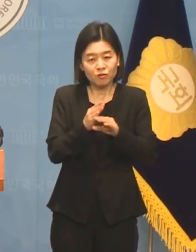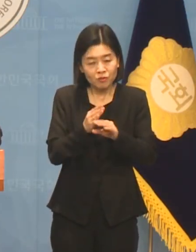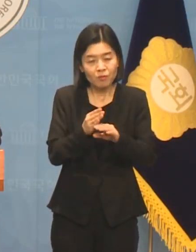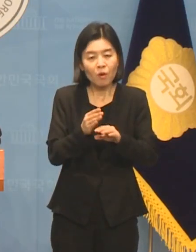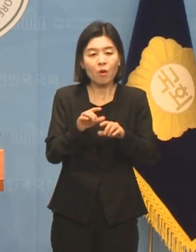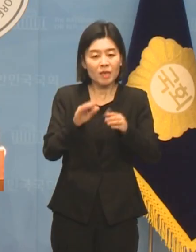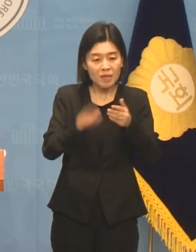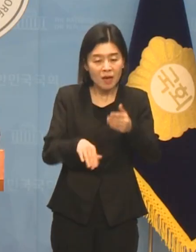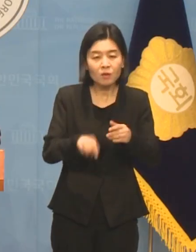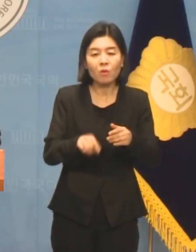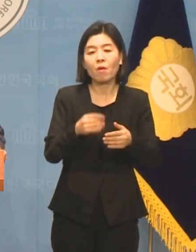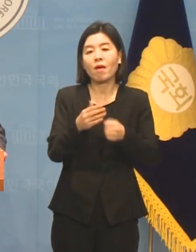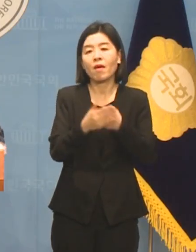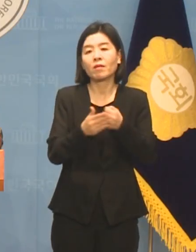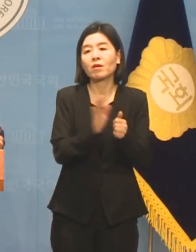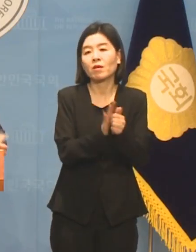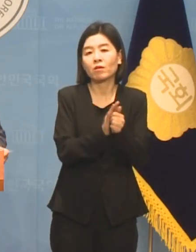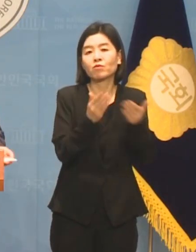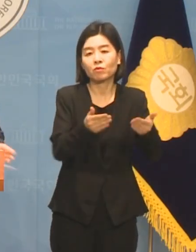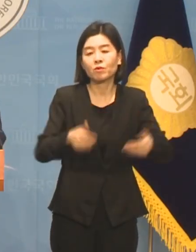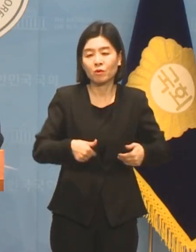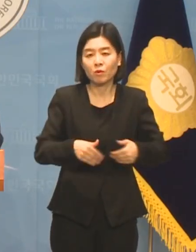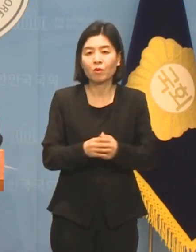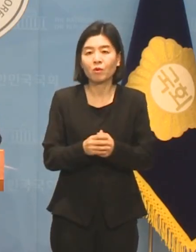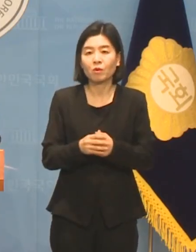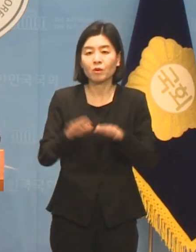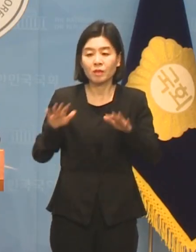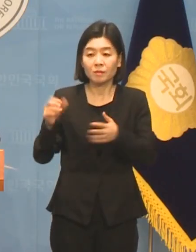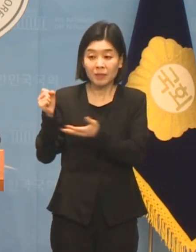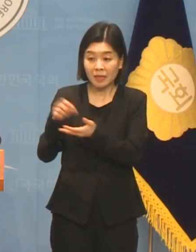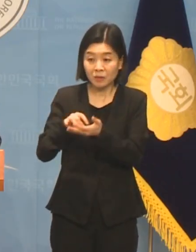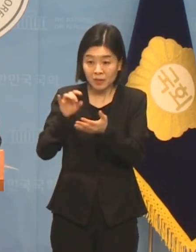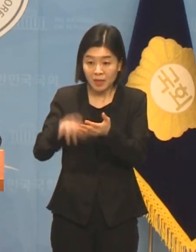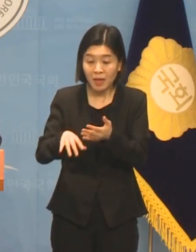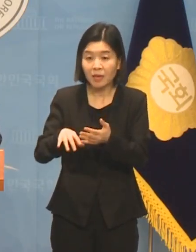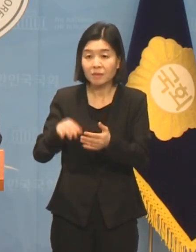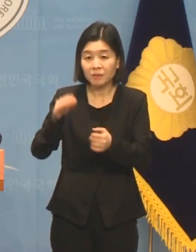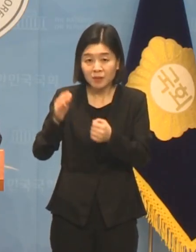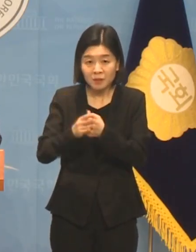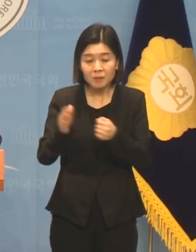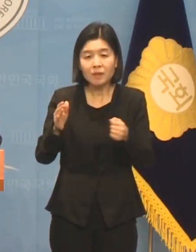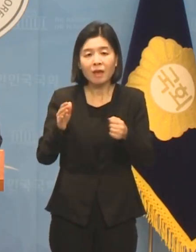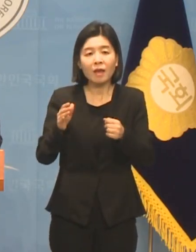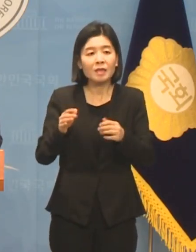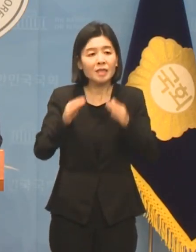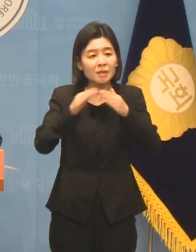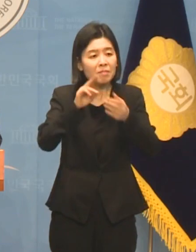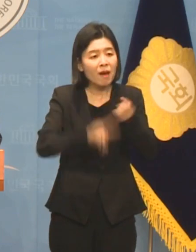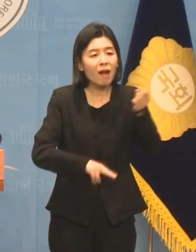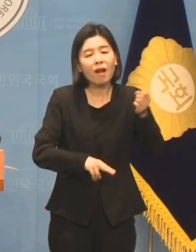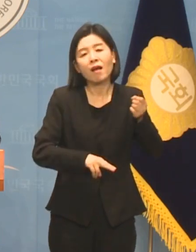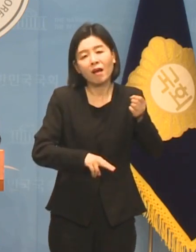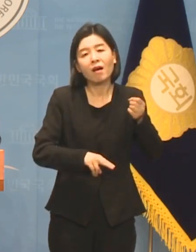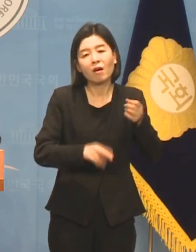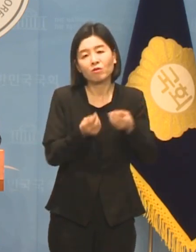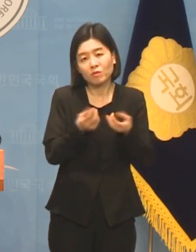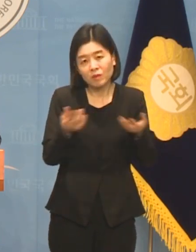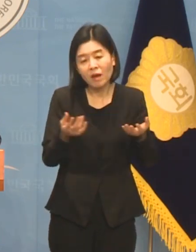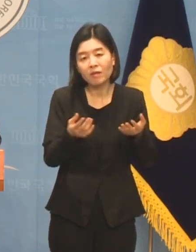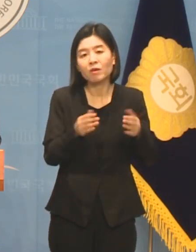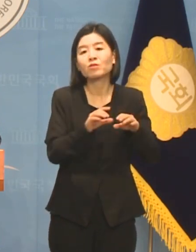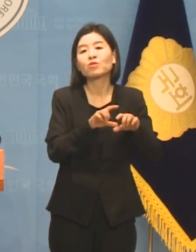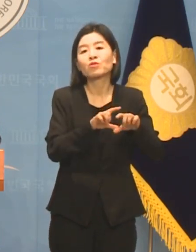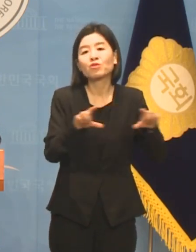합니다. 지금 현장에서는 상속세 때문에 살던 집을 팔아야 하는 중산층들이 있습니다. 이재명 대표가